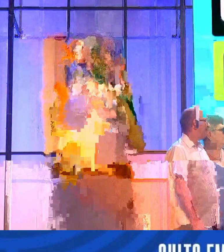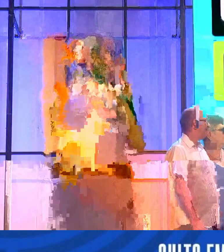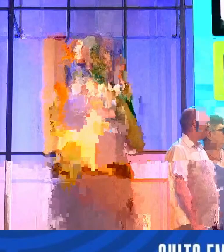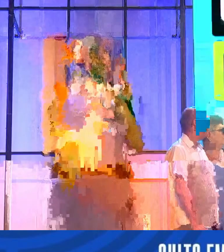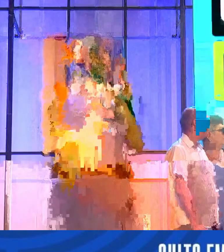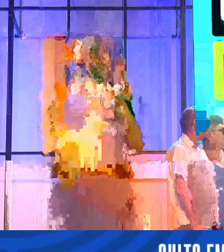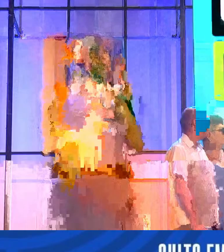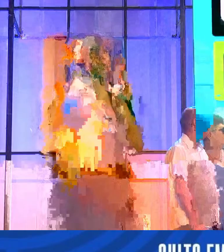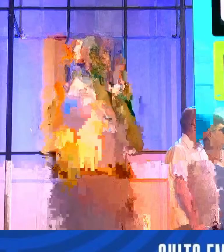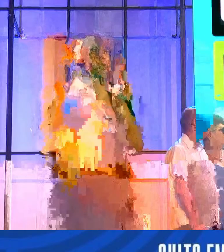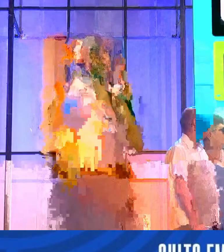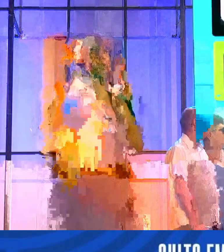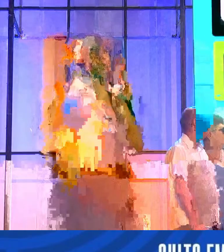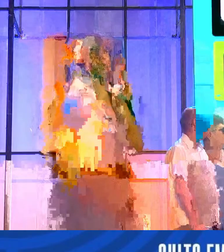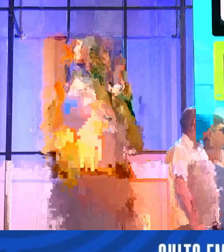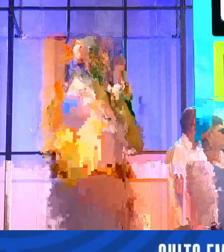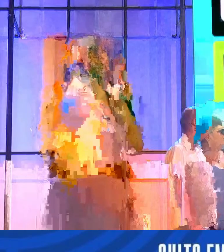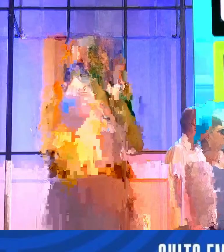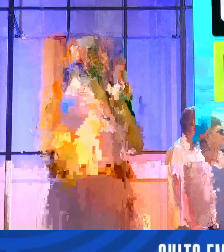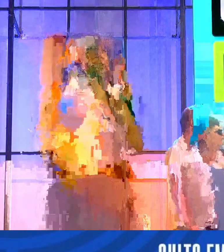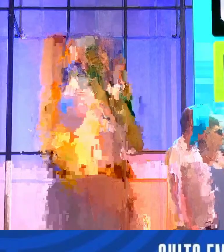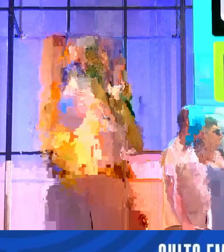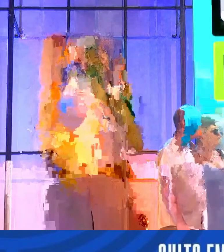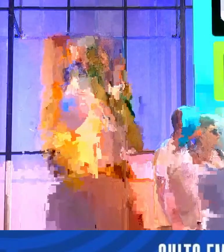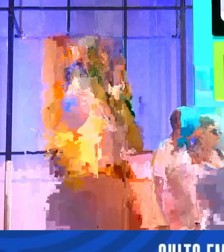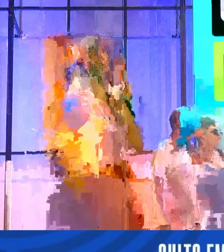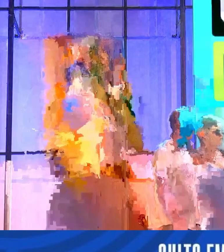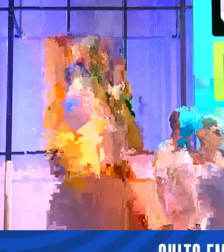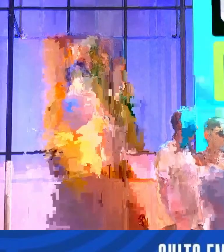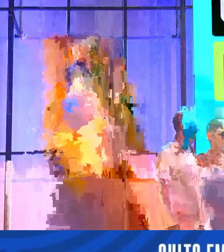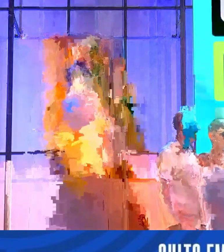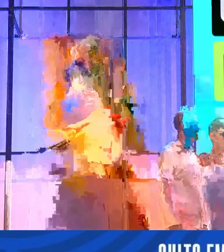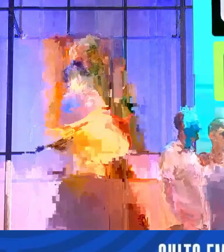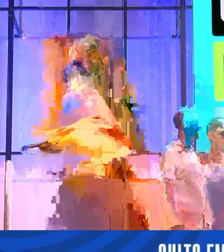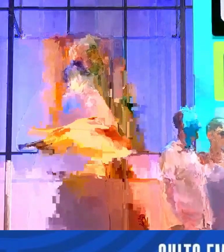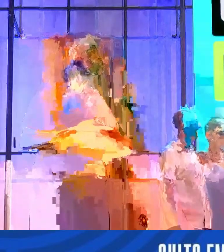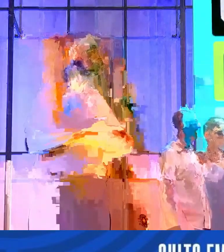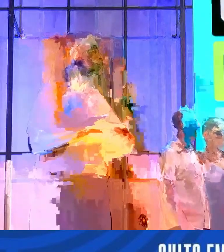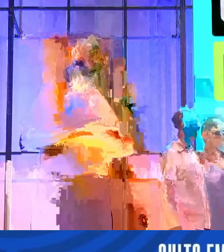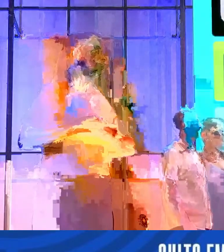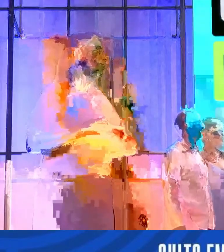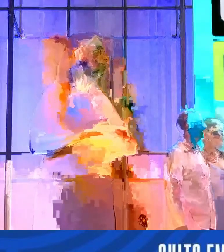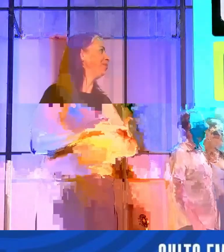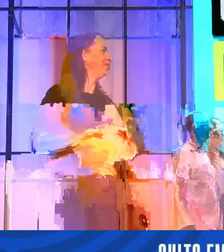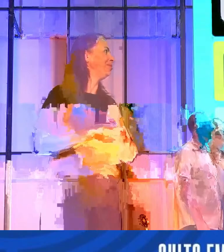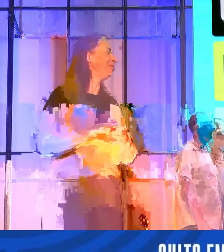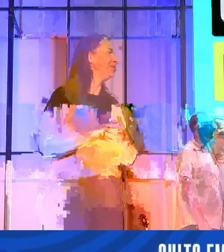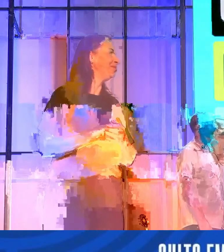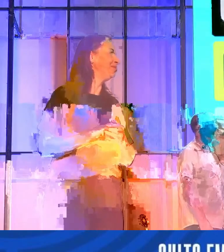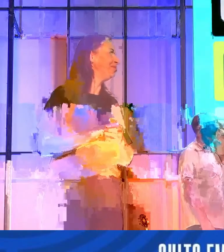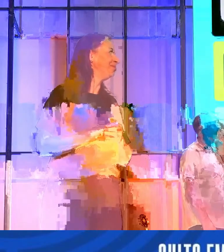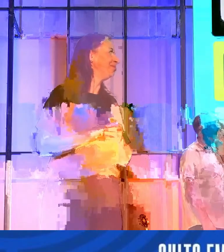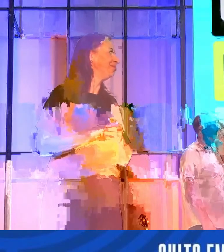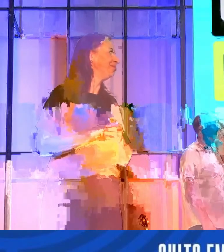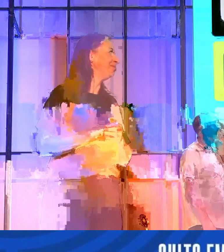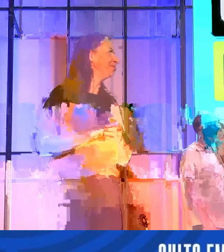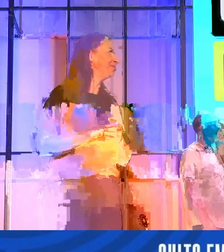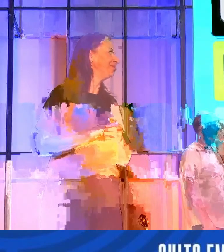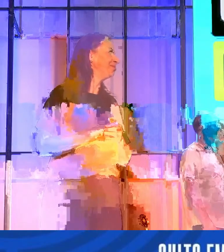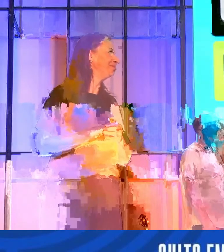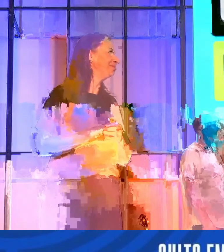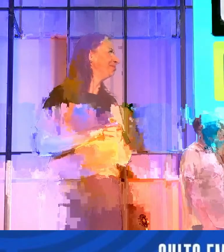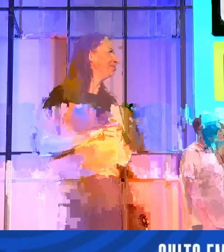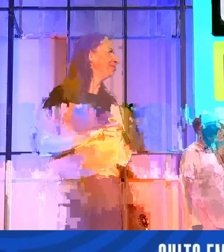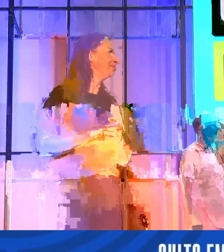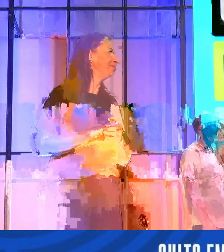aqui é o... Jonatas. Esse é o Jonatas. Oh, lá. Chega mais para cá, David. Esse é o Jonas. Vamos ficar de pé, gente? Chega mais para cá,